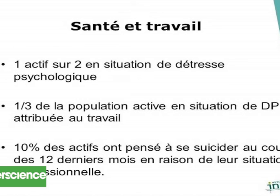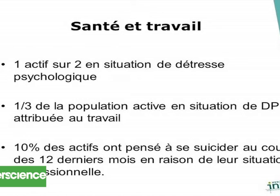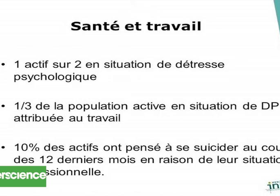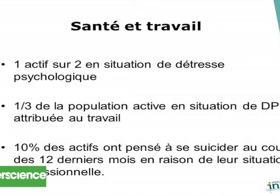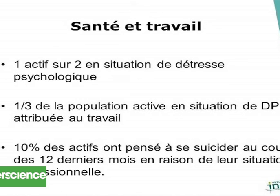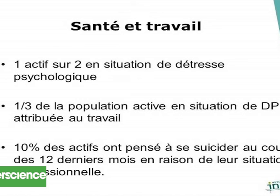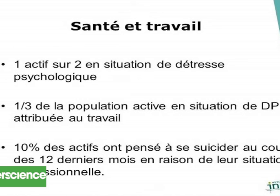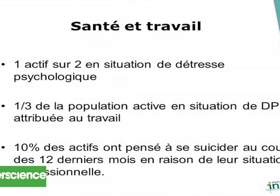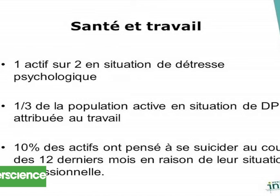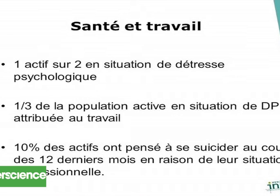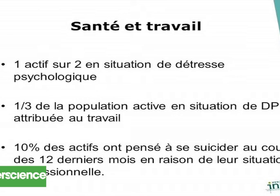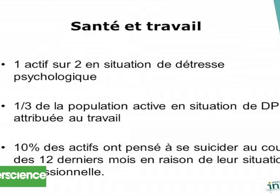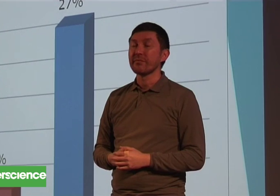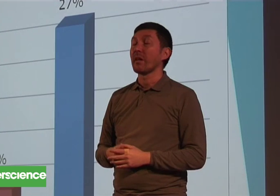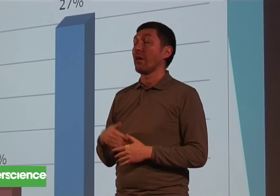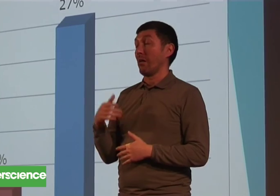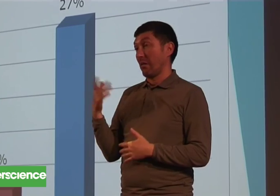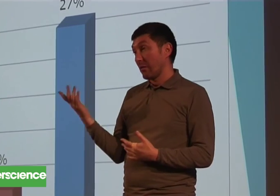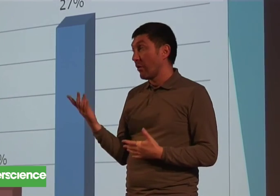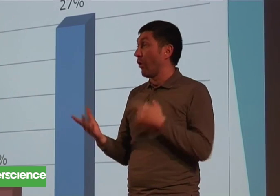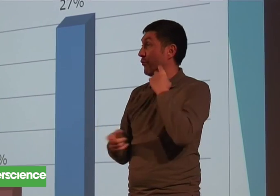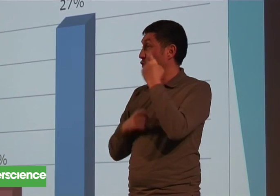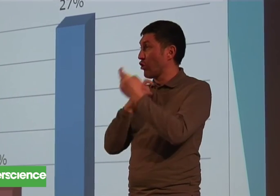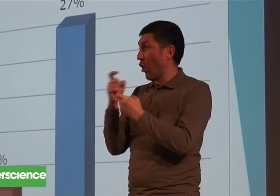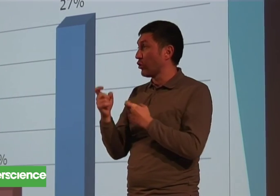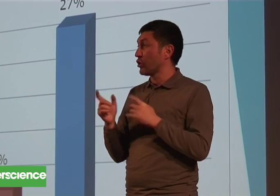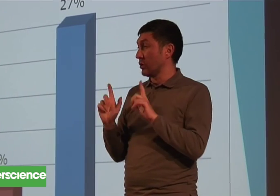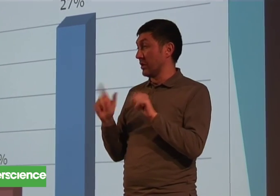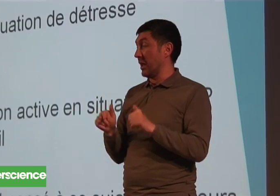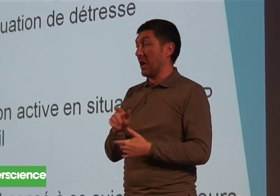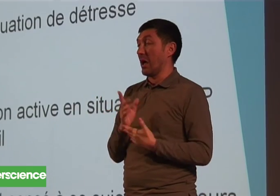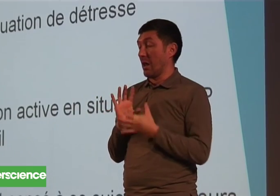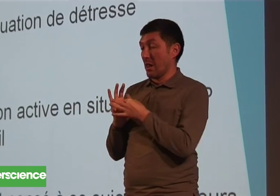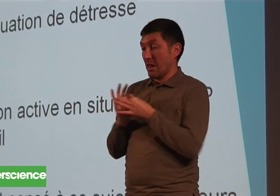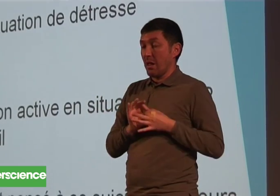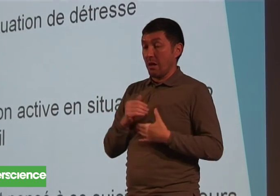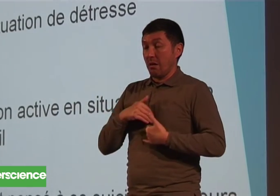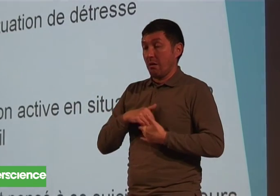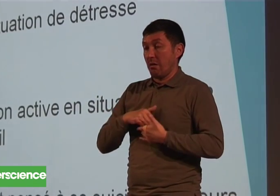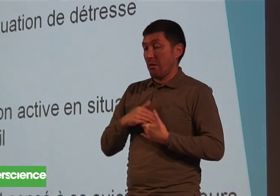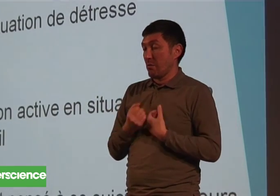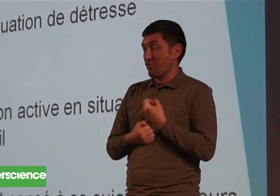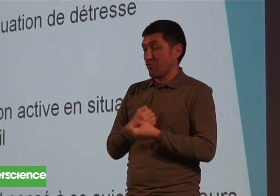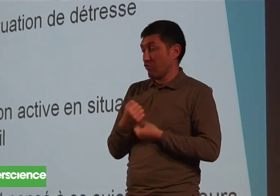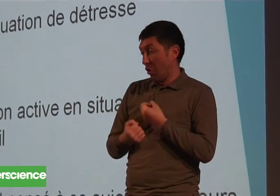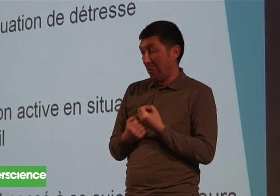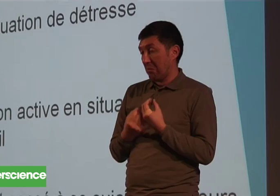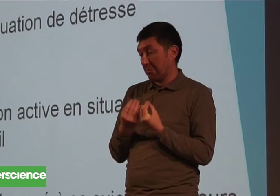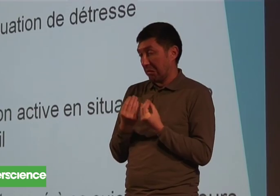Et donc, comme on disait, donc, ces violences sont très liées à un mal-être. Et toujours concernant donc, ce